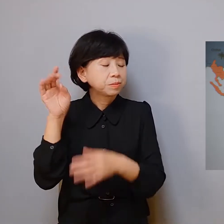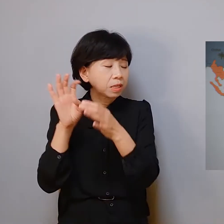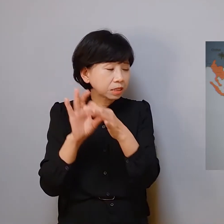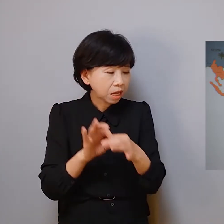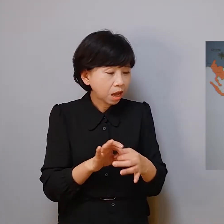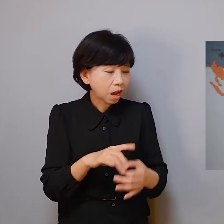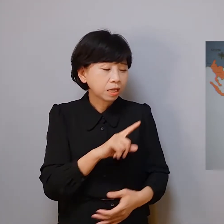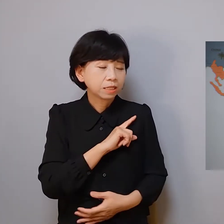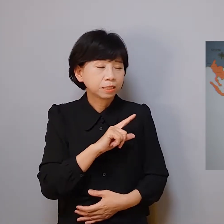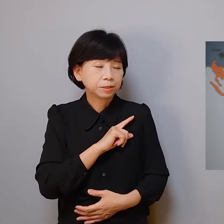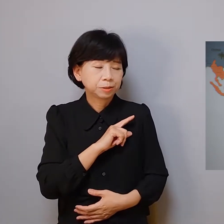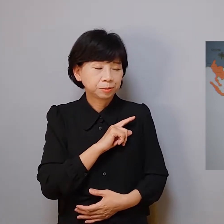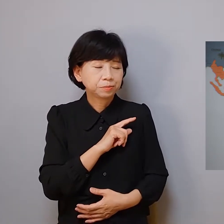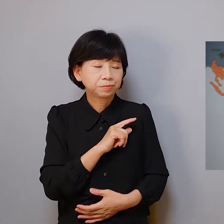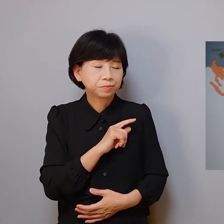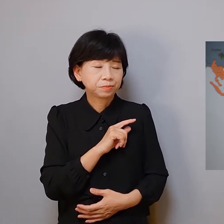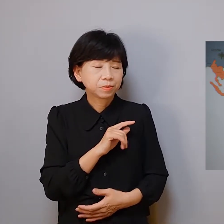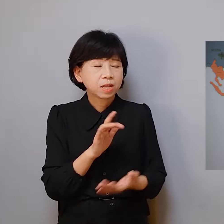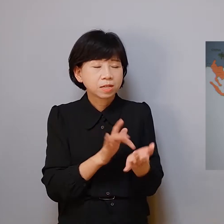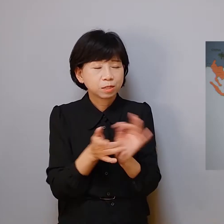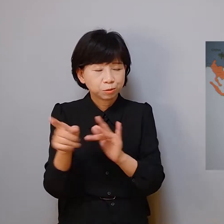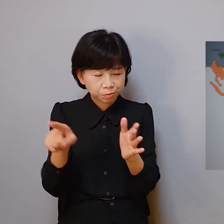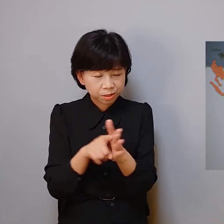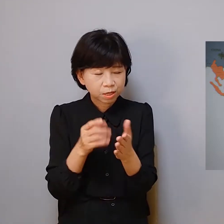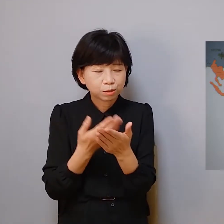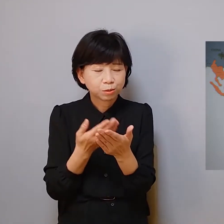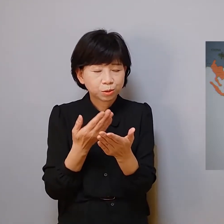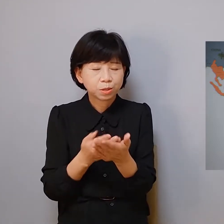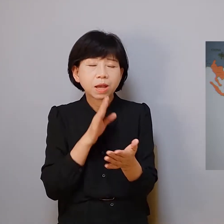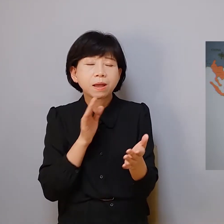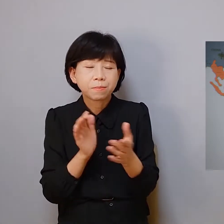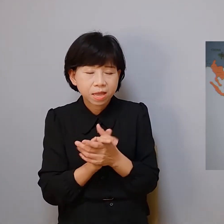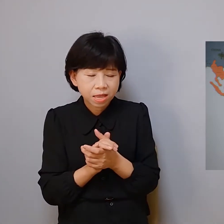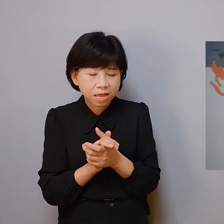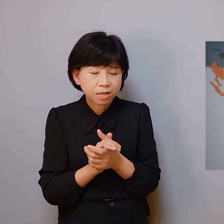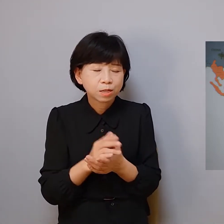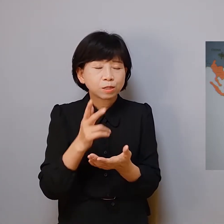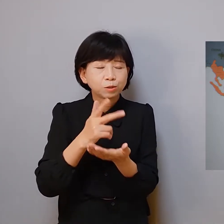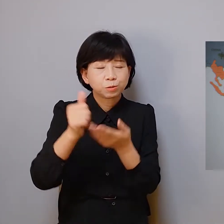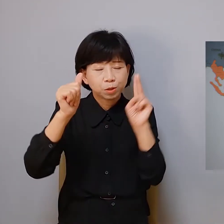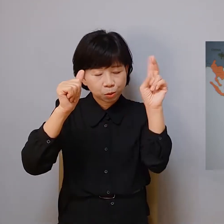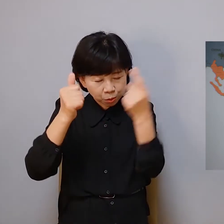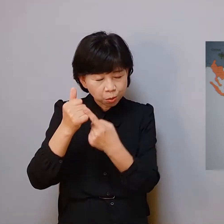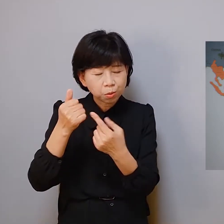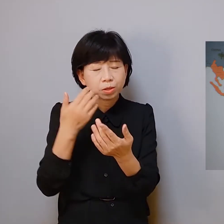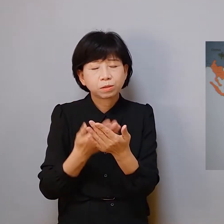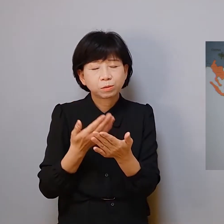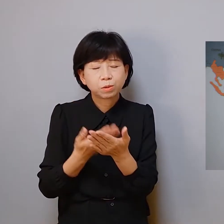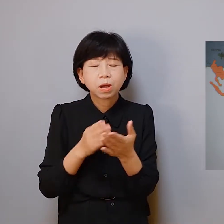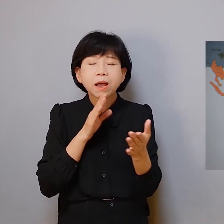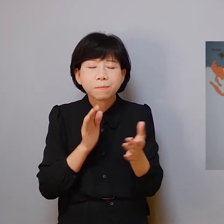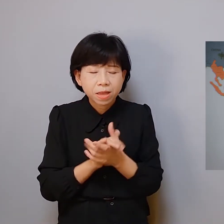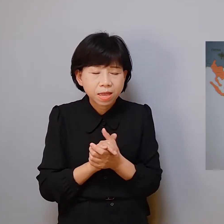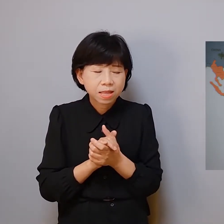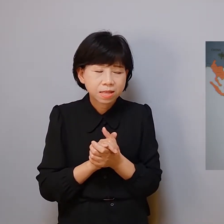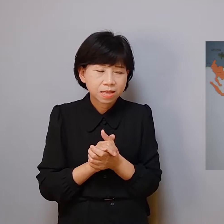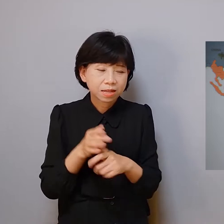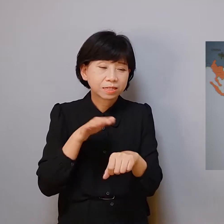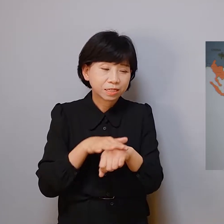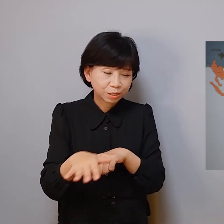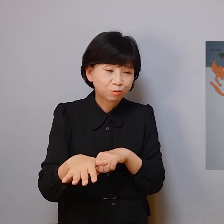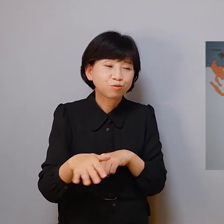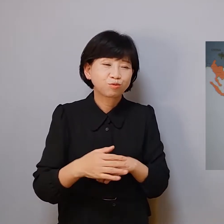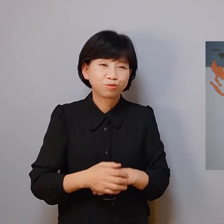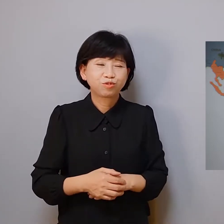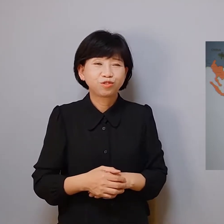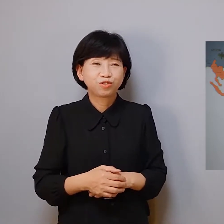들으면서 중간에 예수를 믿게 해 주시옵소서, 그럼 아멘, 뭐 주께 돌아오게 하옵소서, 그럼 아멘 이러면서